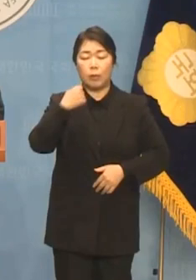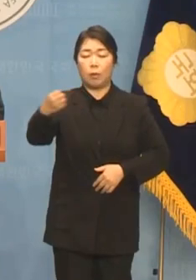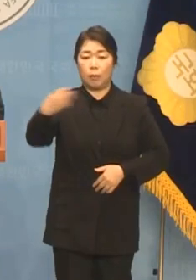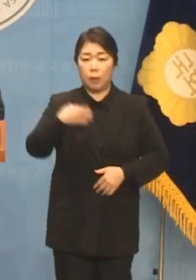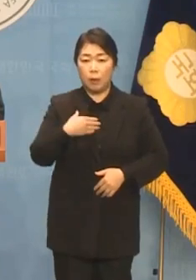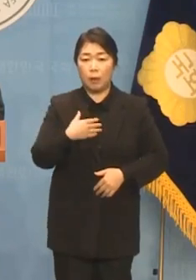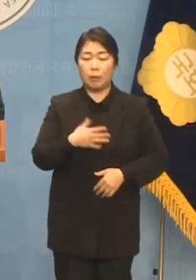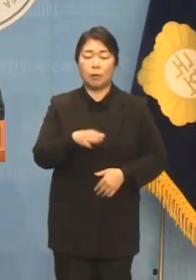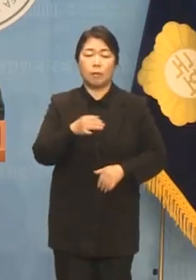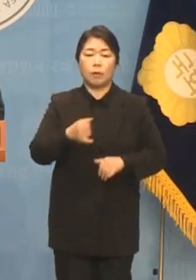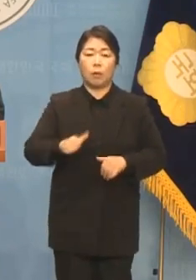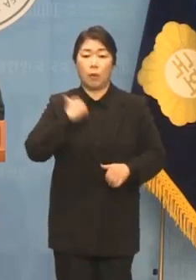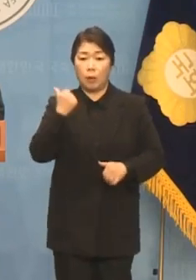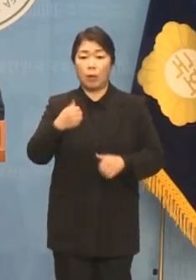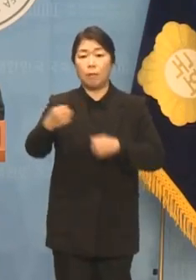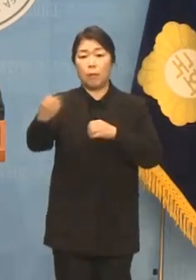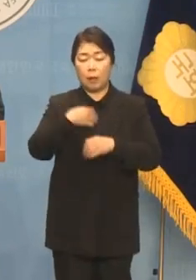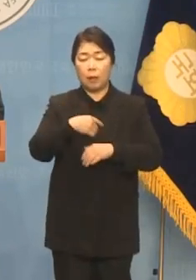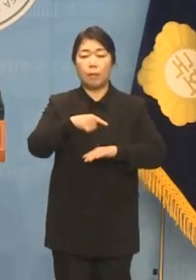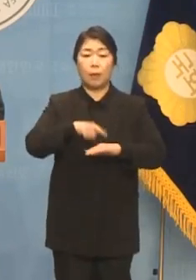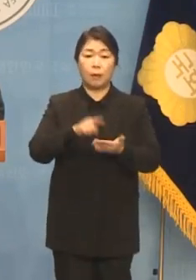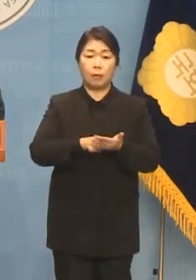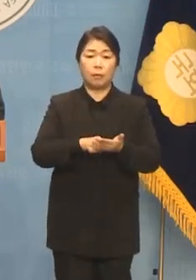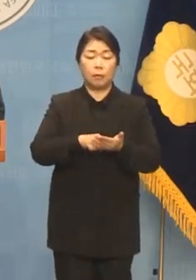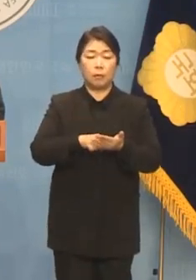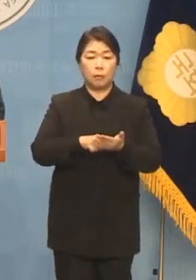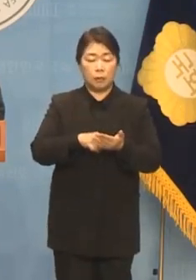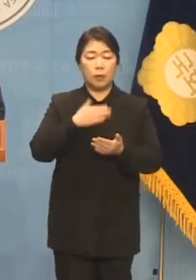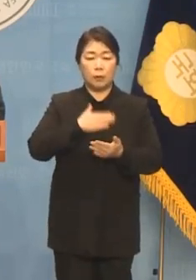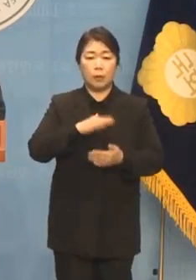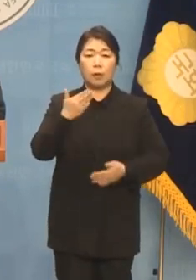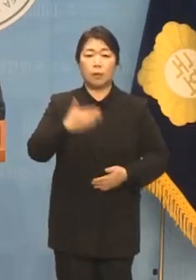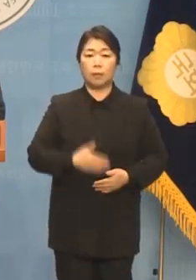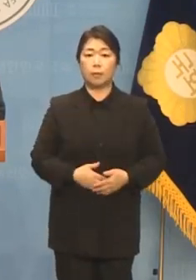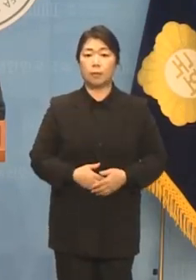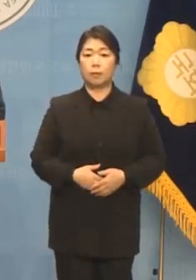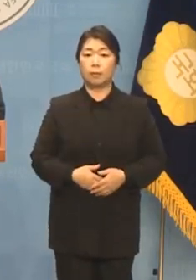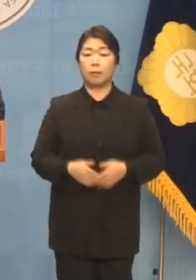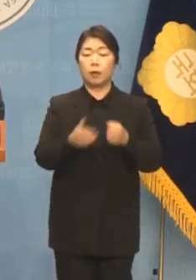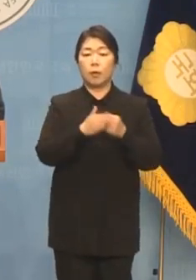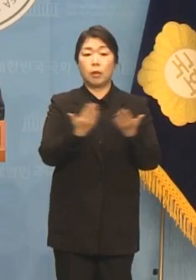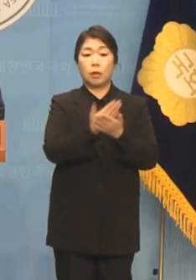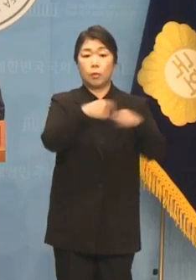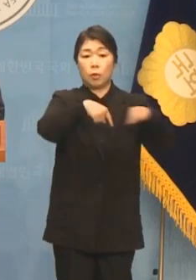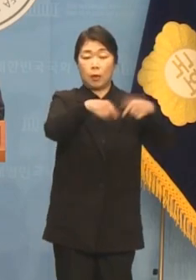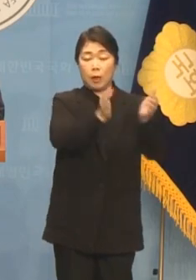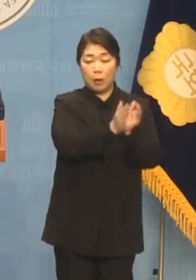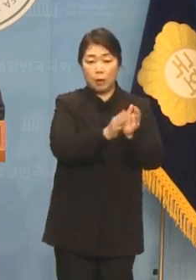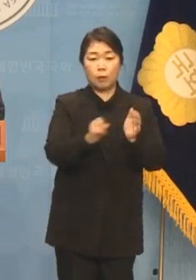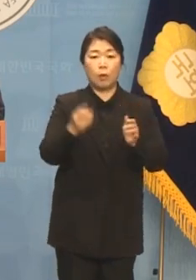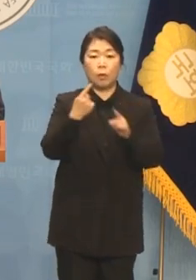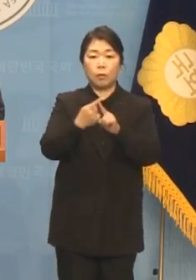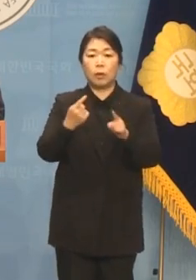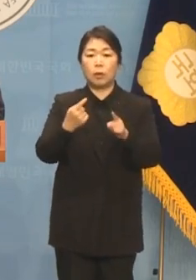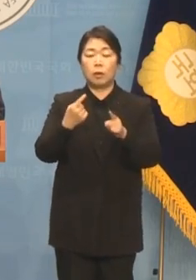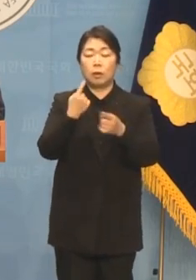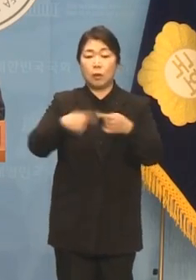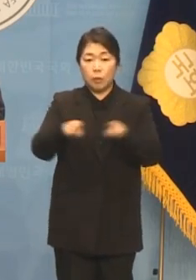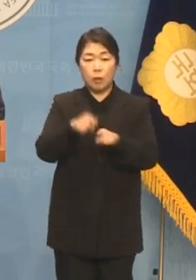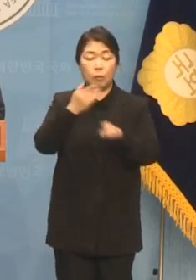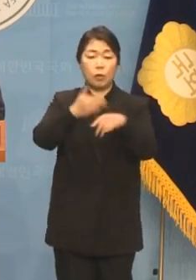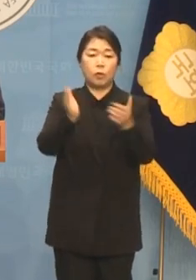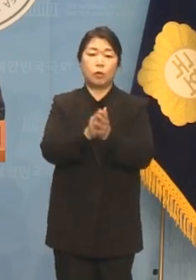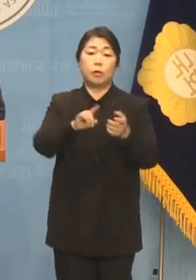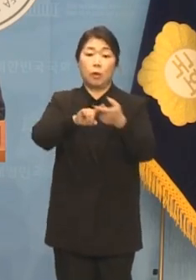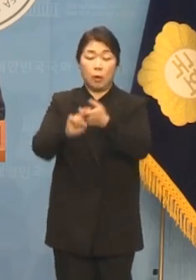절박하고도 노스 마음입니다 진보당이 더불어민주당 등 야권과 연합 정치를